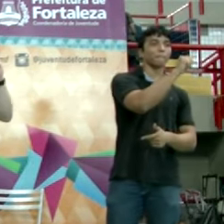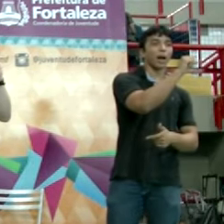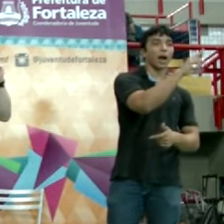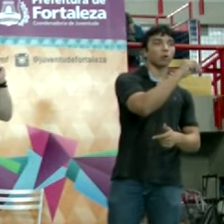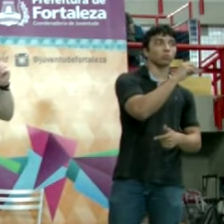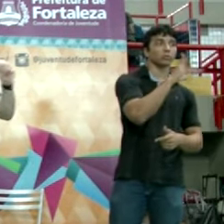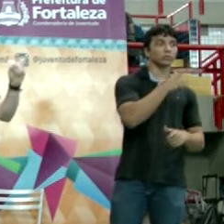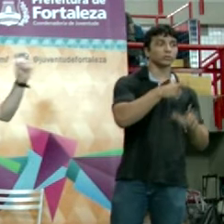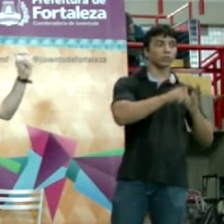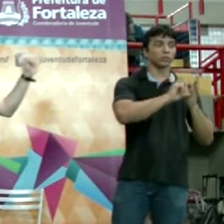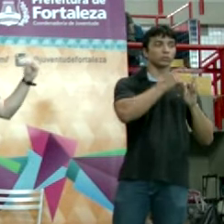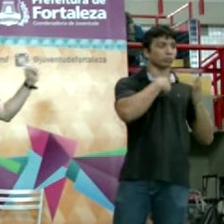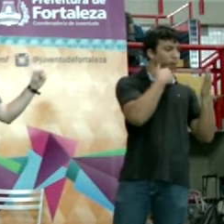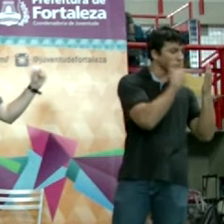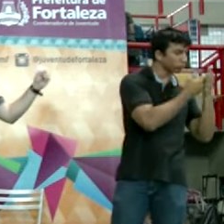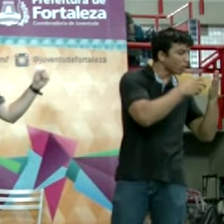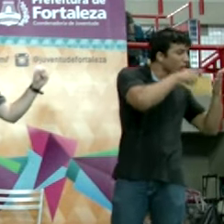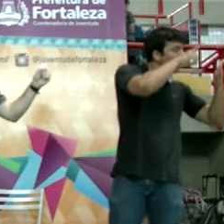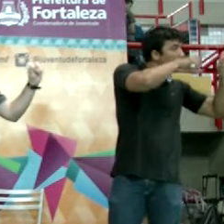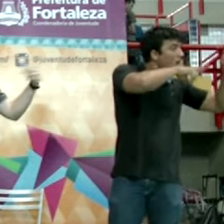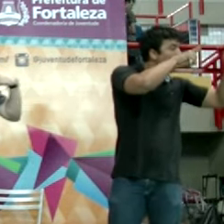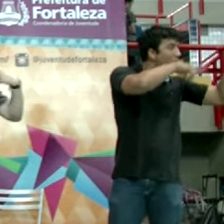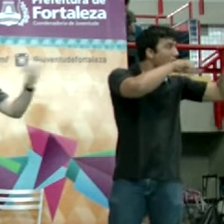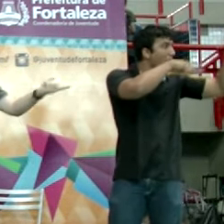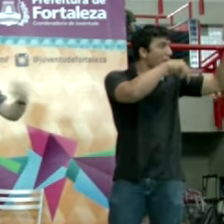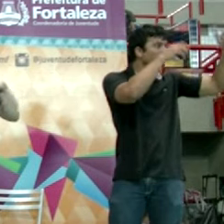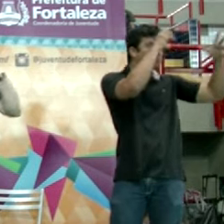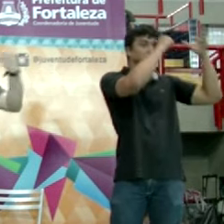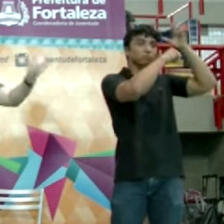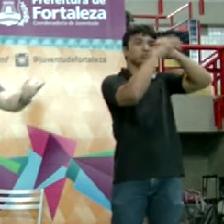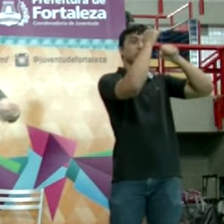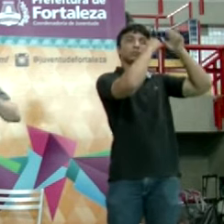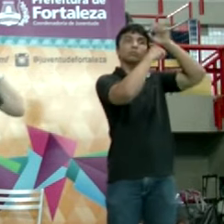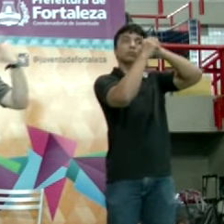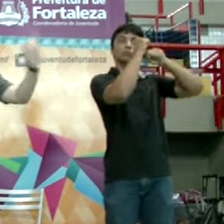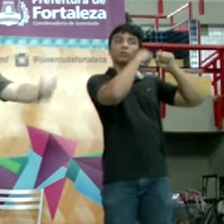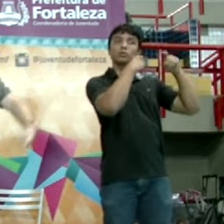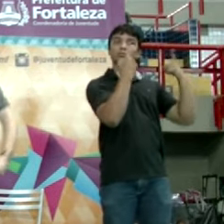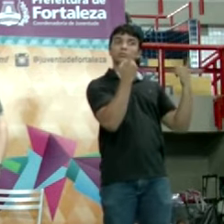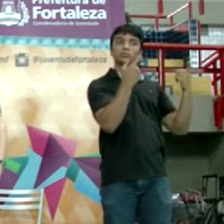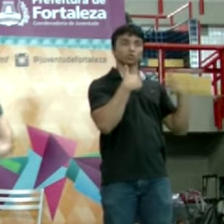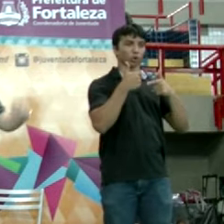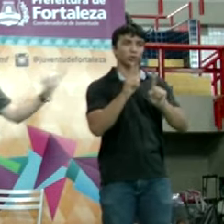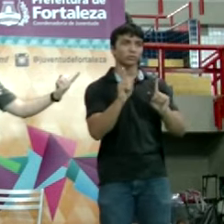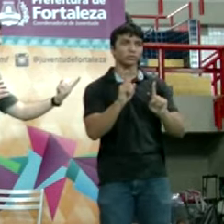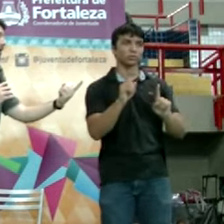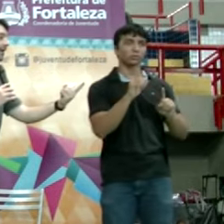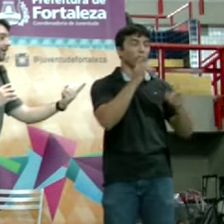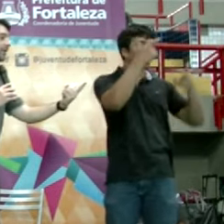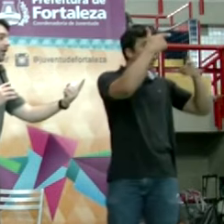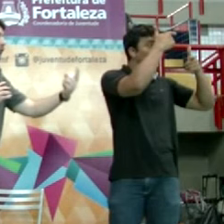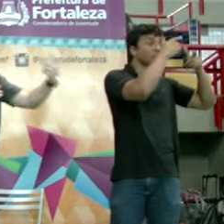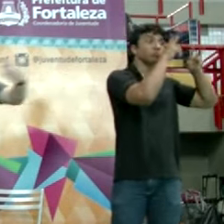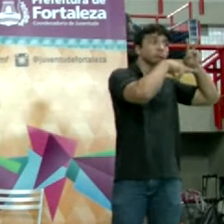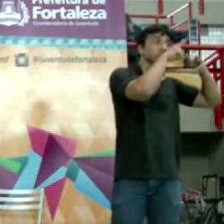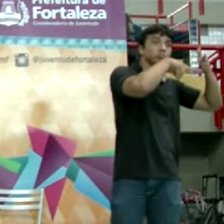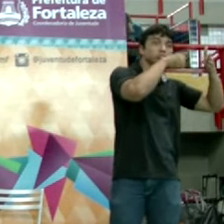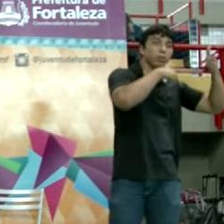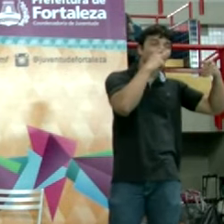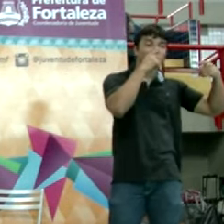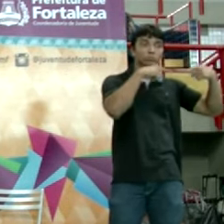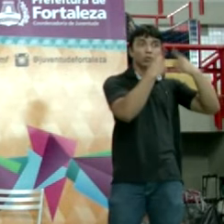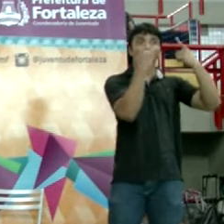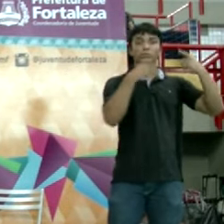preparo, eu ter lido, o preparo emocional, o preparo intelectual, porque eu li, encontrou